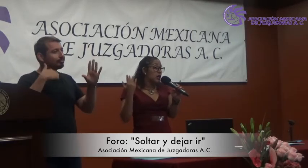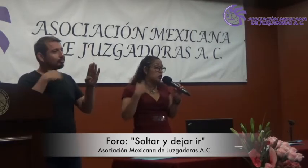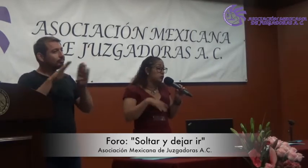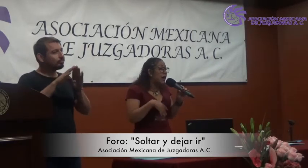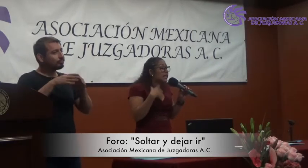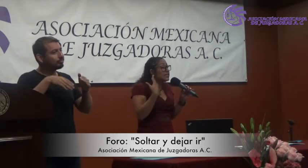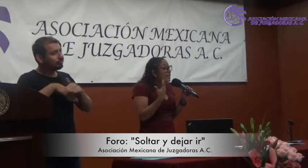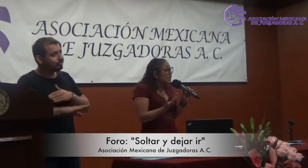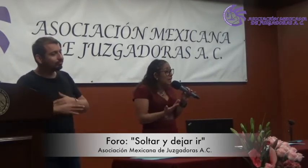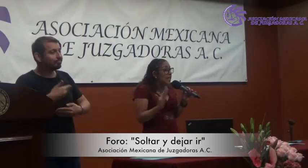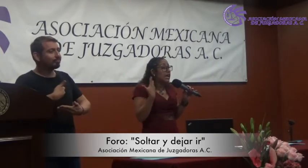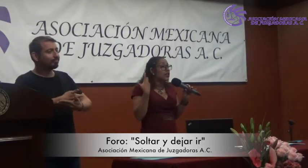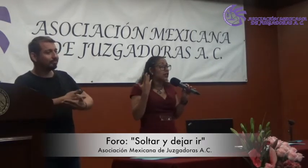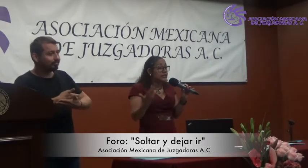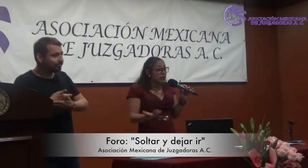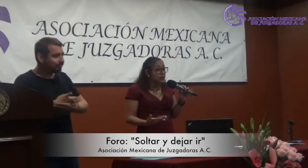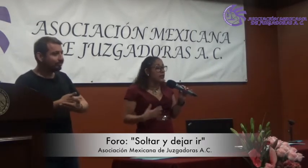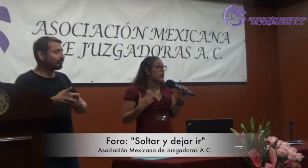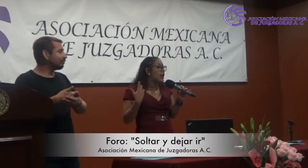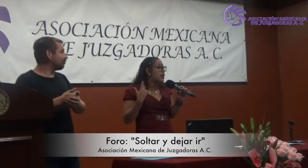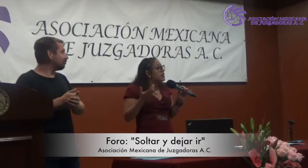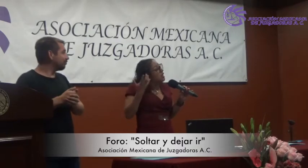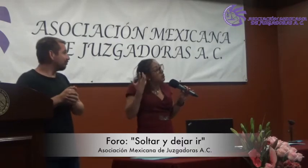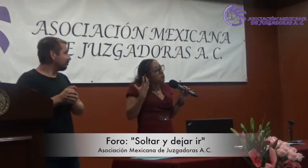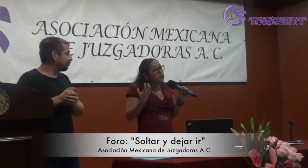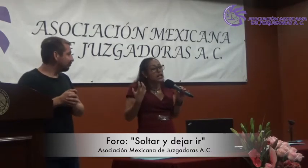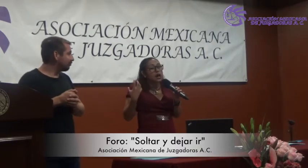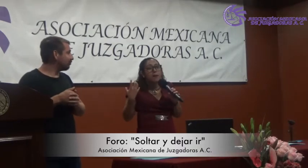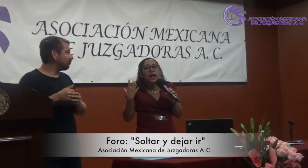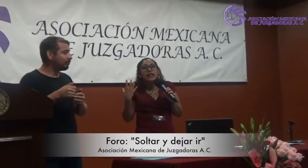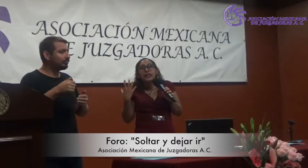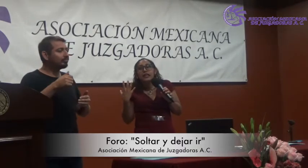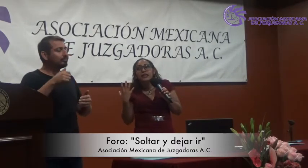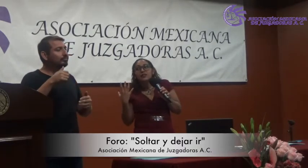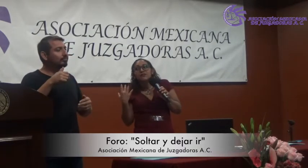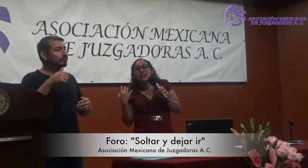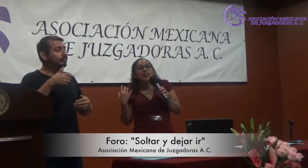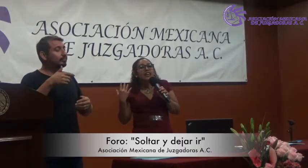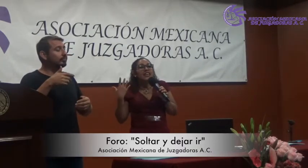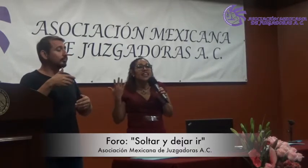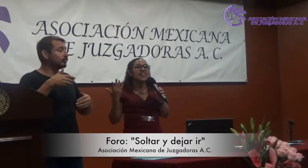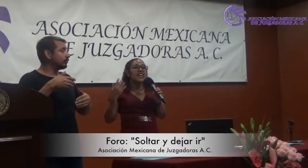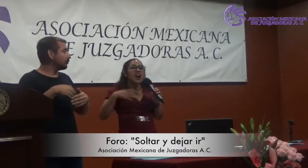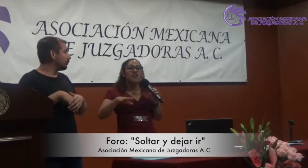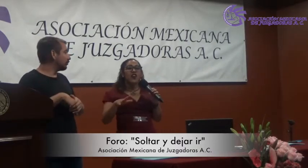adentro teníamos paz, tranquilidad, estabilidad, la voz de la madre.